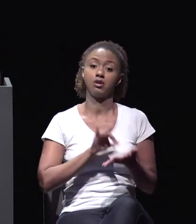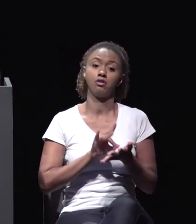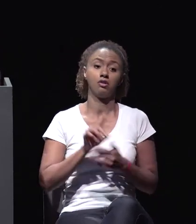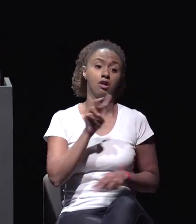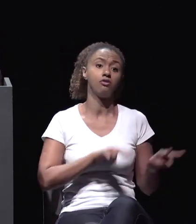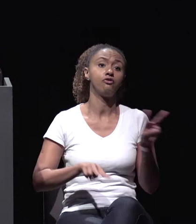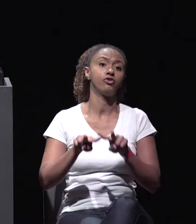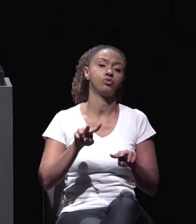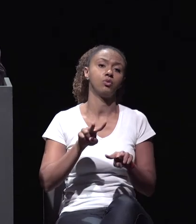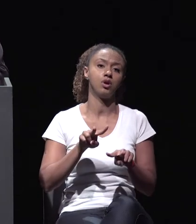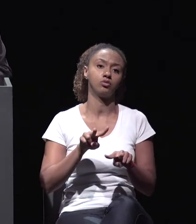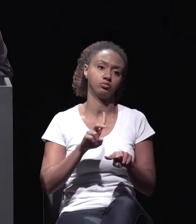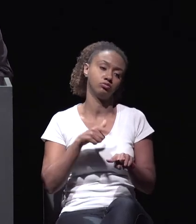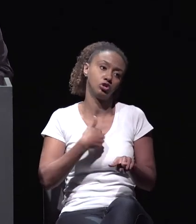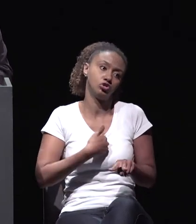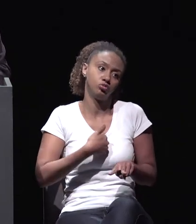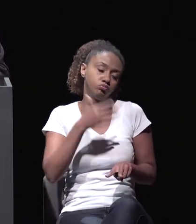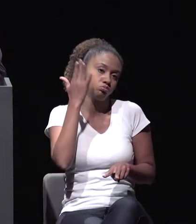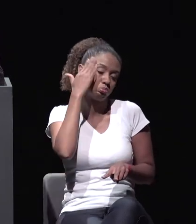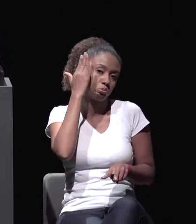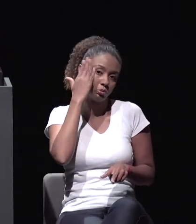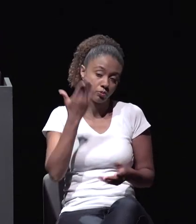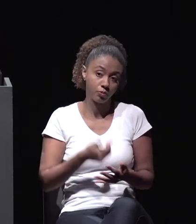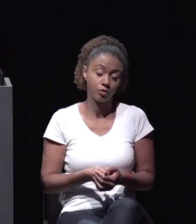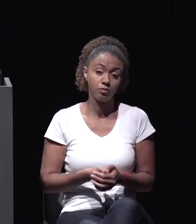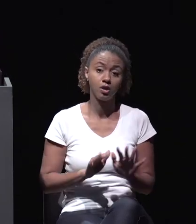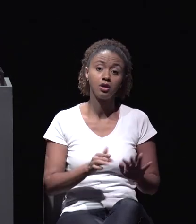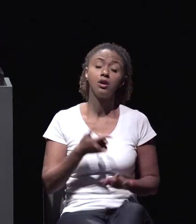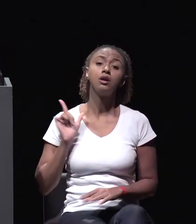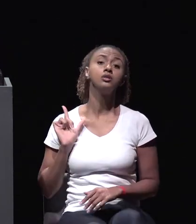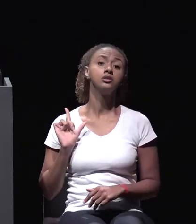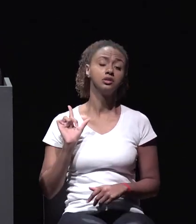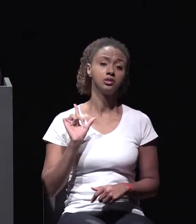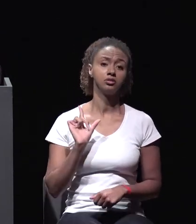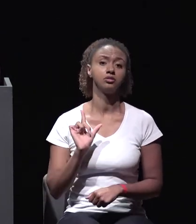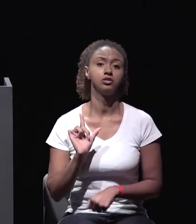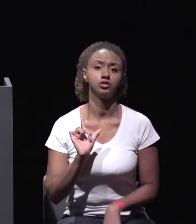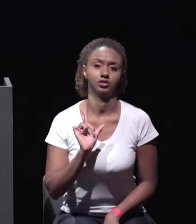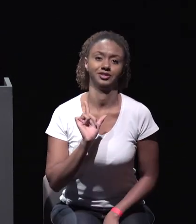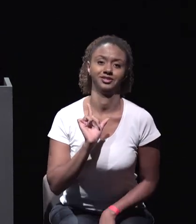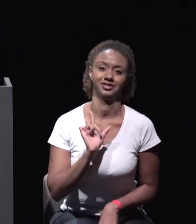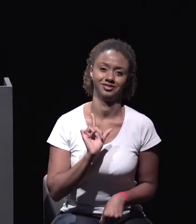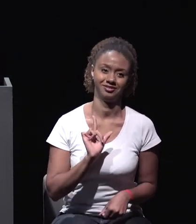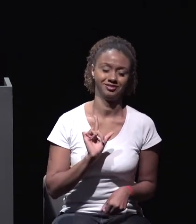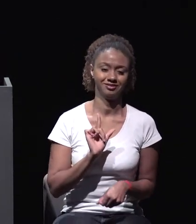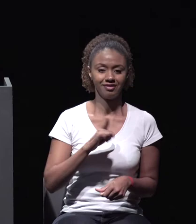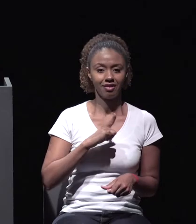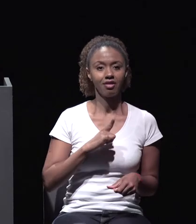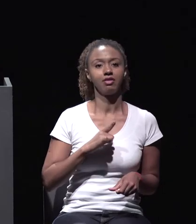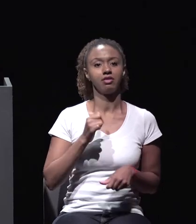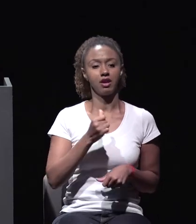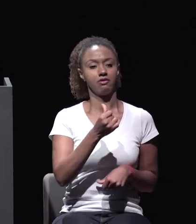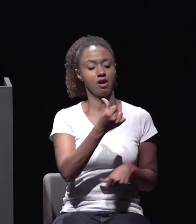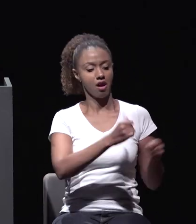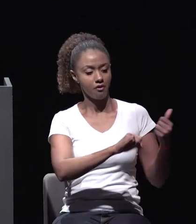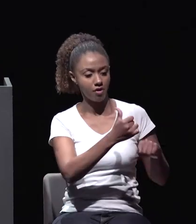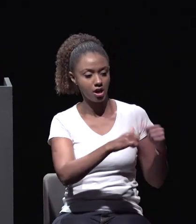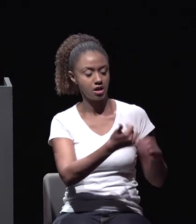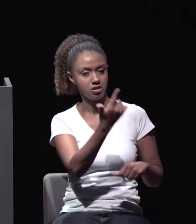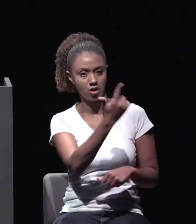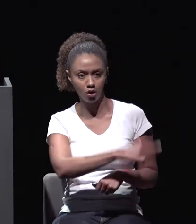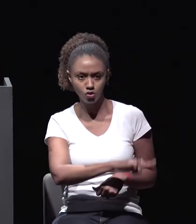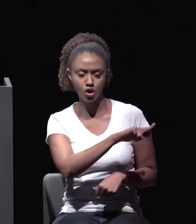que nós temos antes na enfim é dada sul da reva reavaliação que sofre o aleijadinho